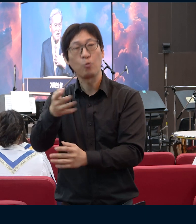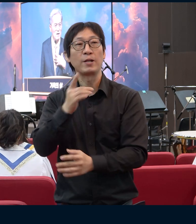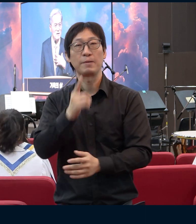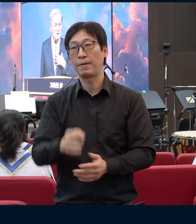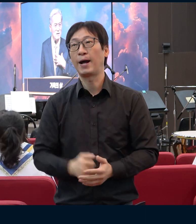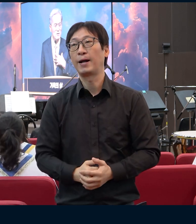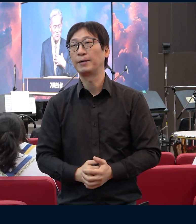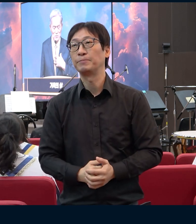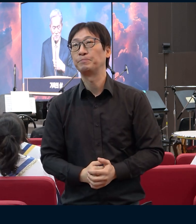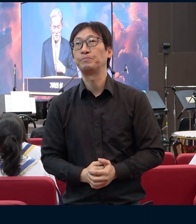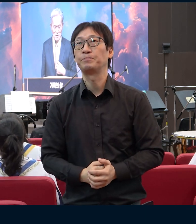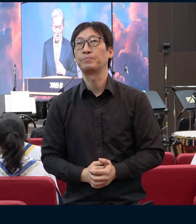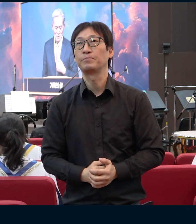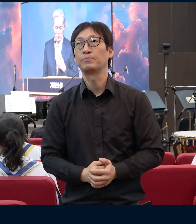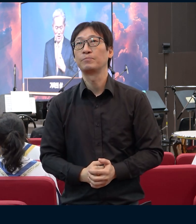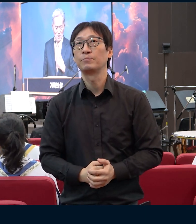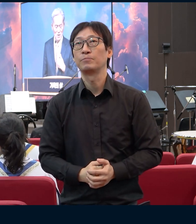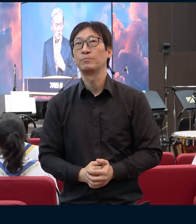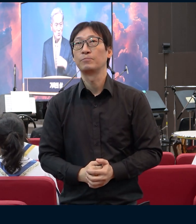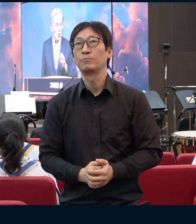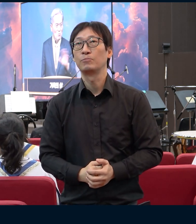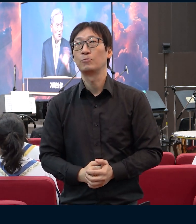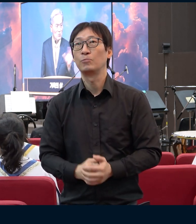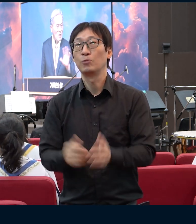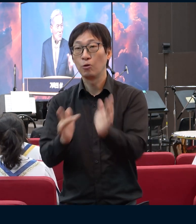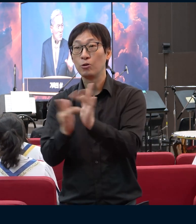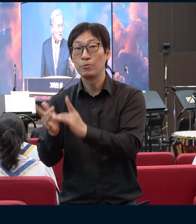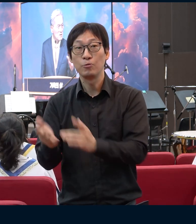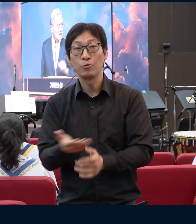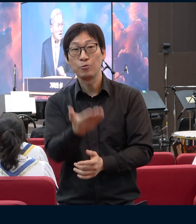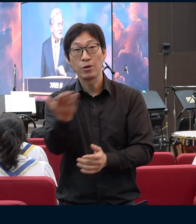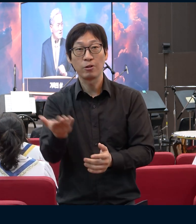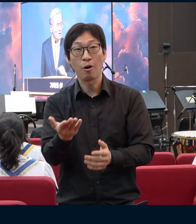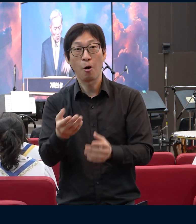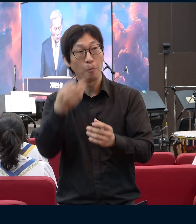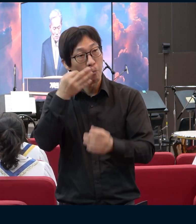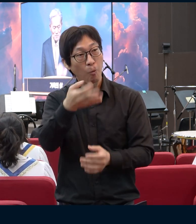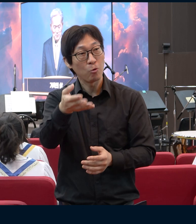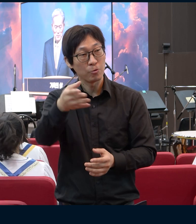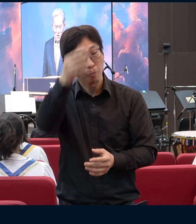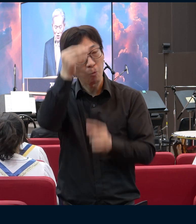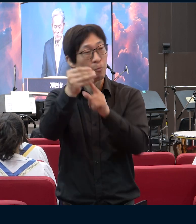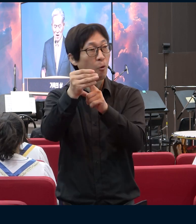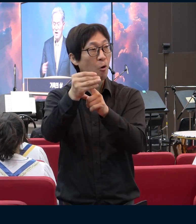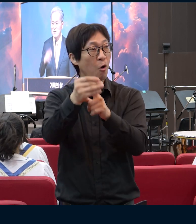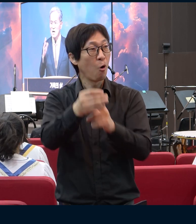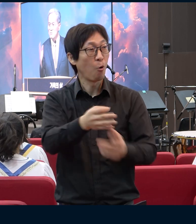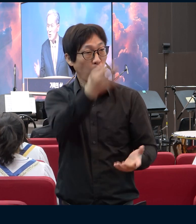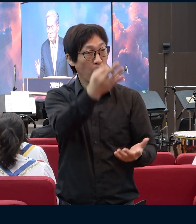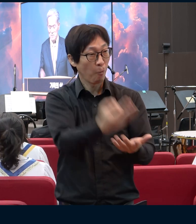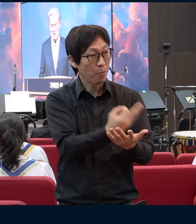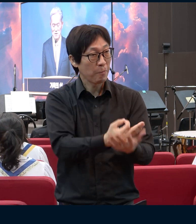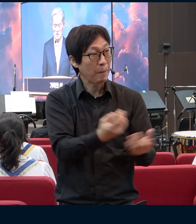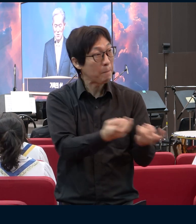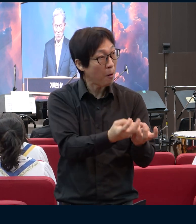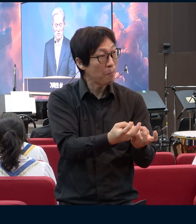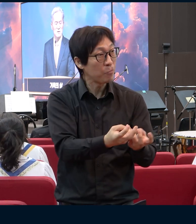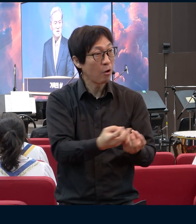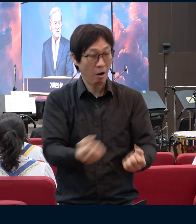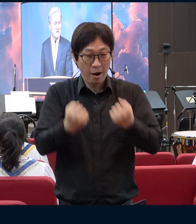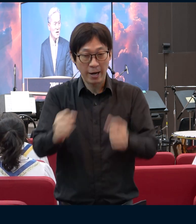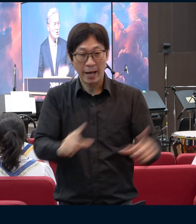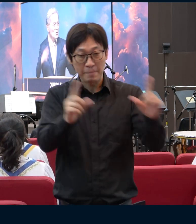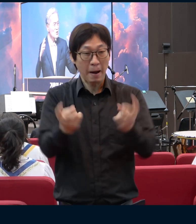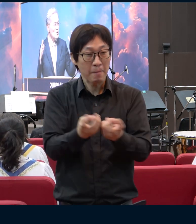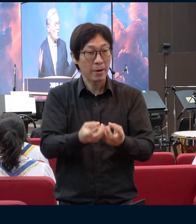것이다. 주님은 우리에게 돈 버는 방법이라든가 혹은 건강하게 사는 법 혹은